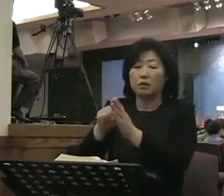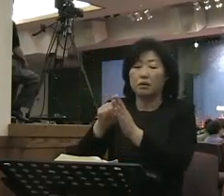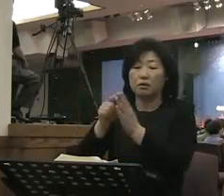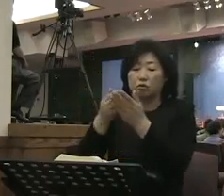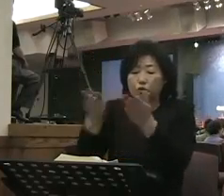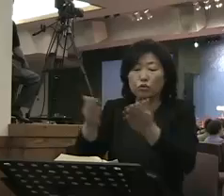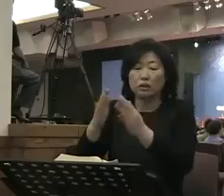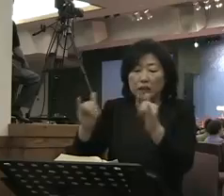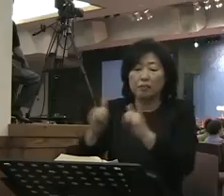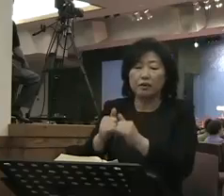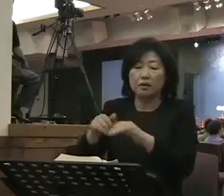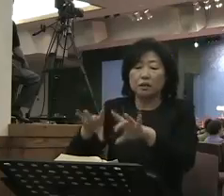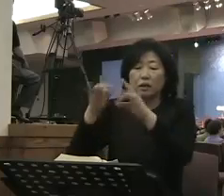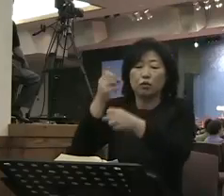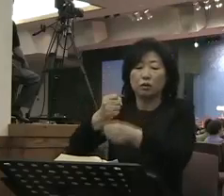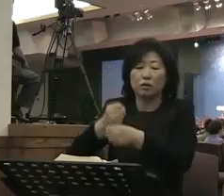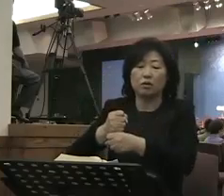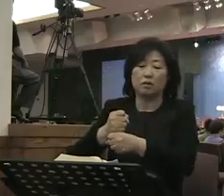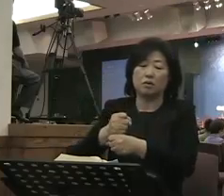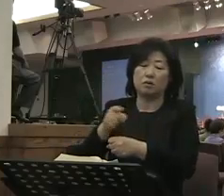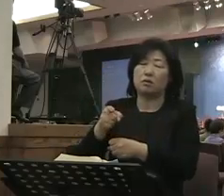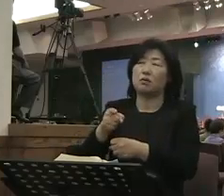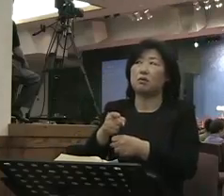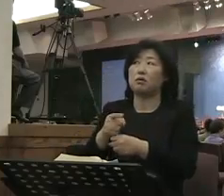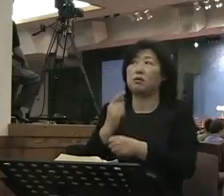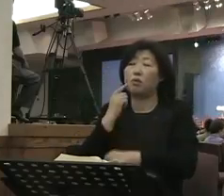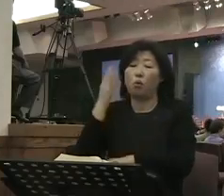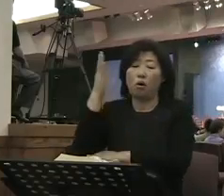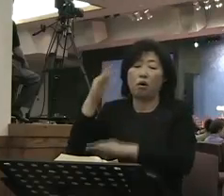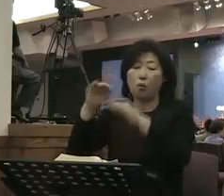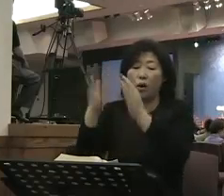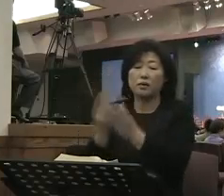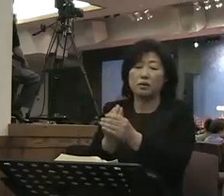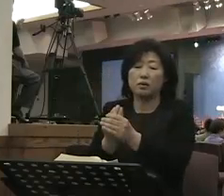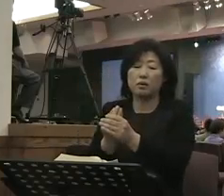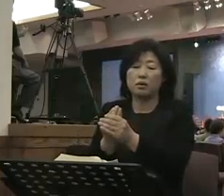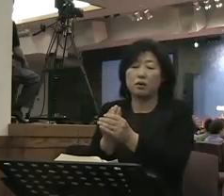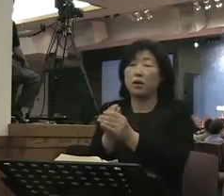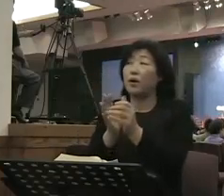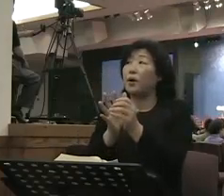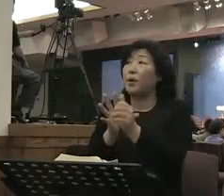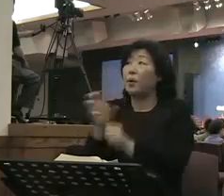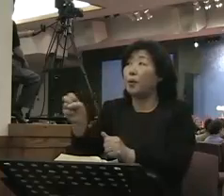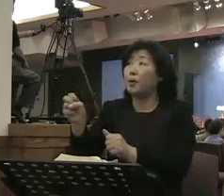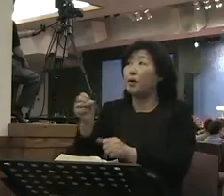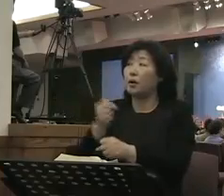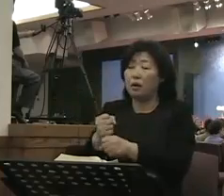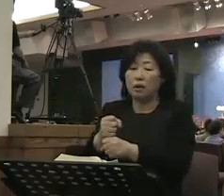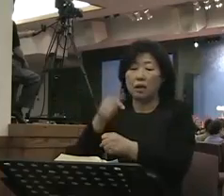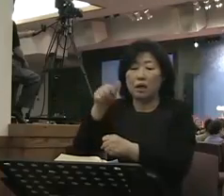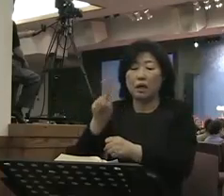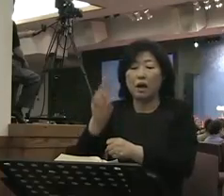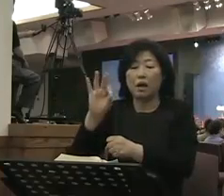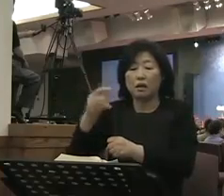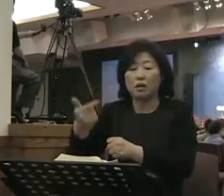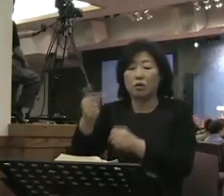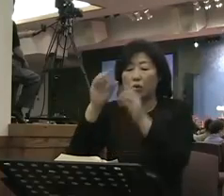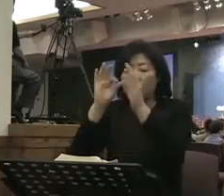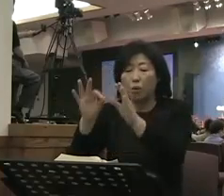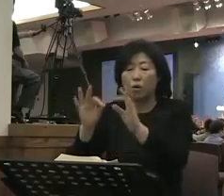주시어서 사람들을 창조하셨는데 그 영광을 완전히 몰살해버리고 마는 가인을 보시면서 하나님은